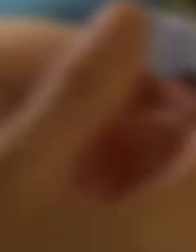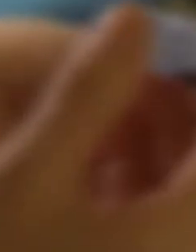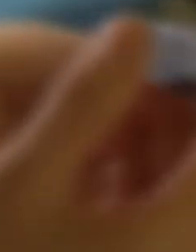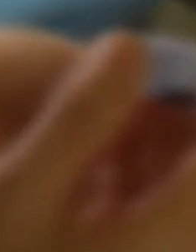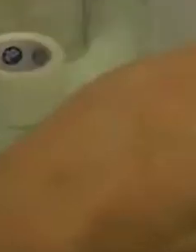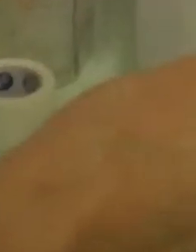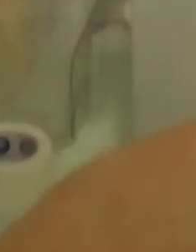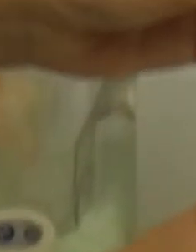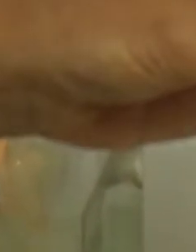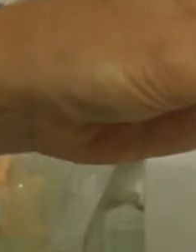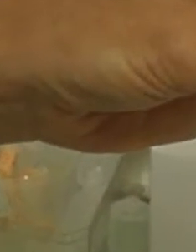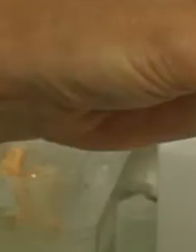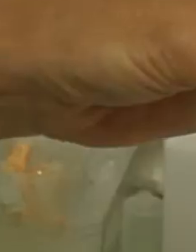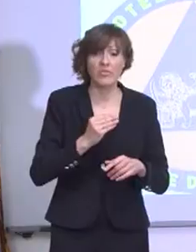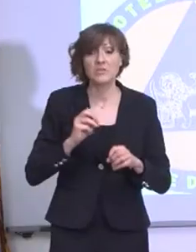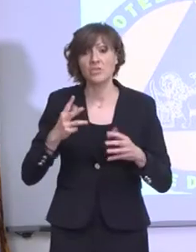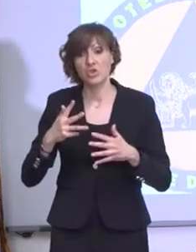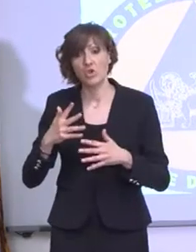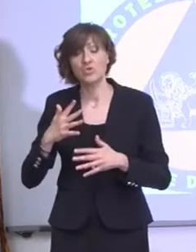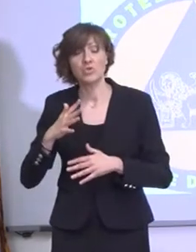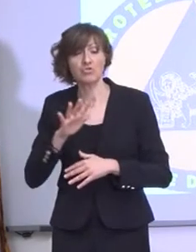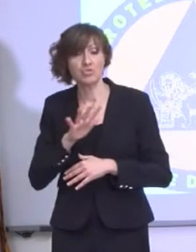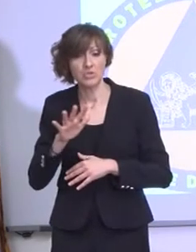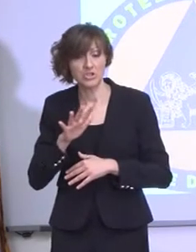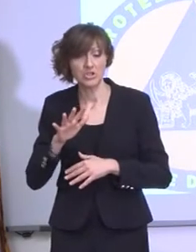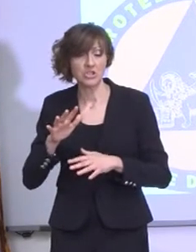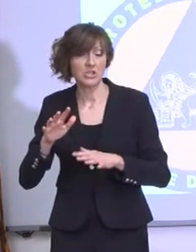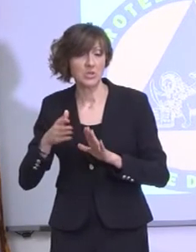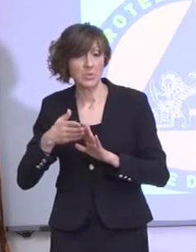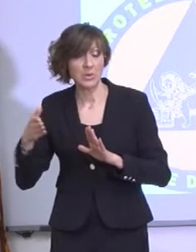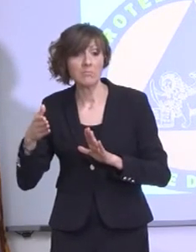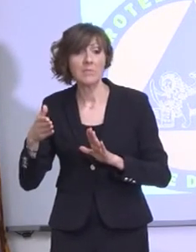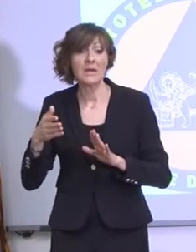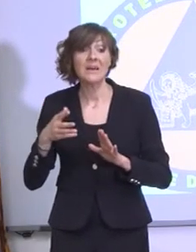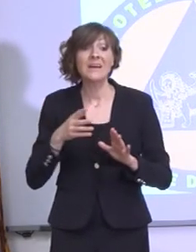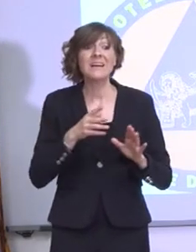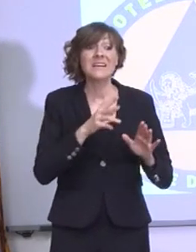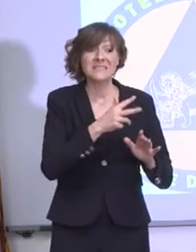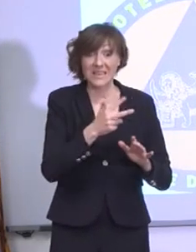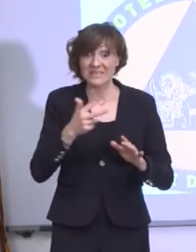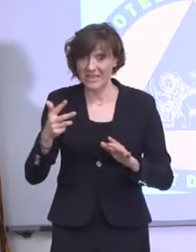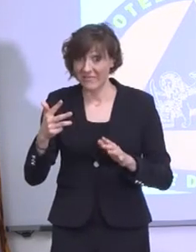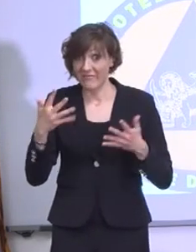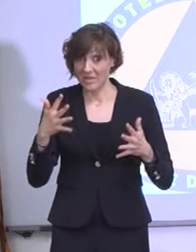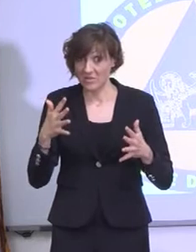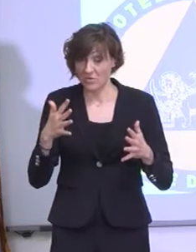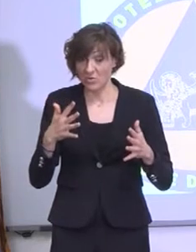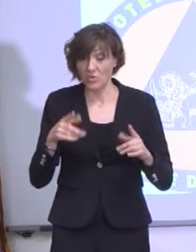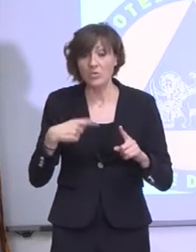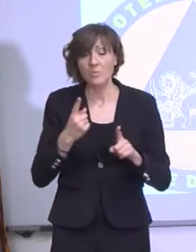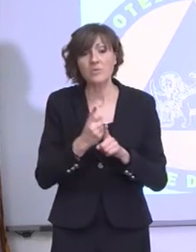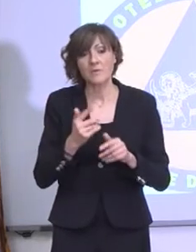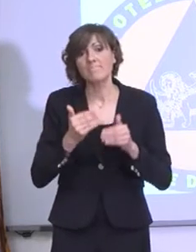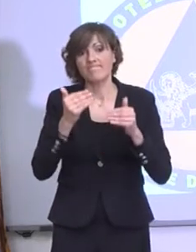dosi progressivamente crescenti. Completata questa prima parte, intestate tutte e tre le dosi, si passerà a